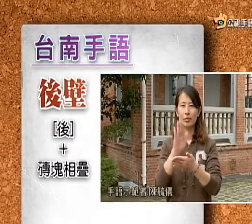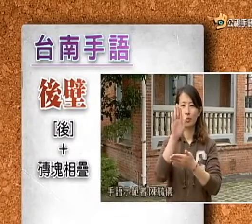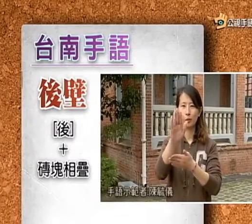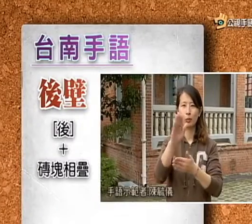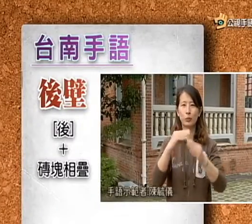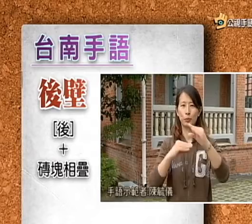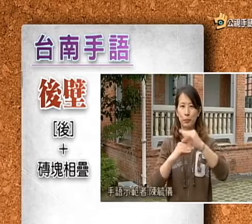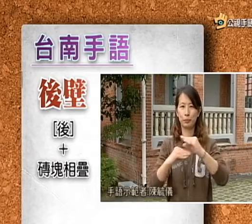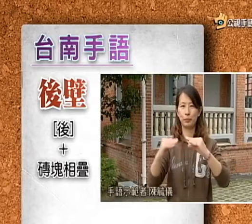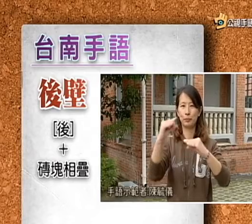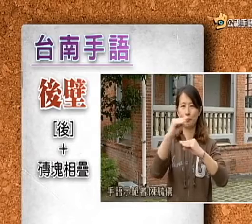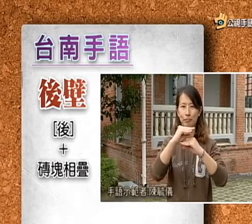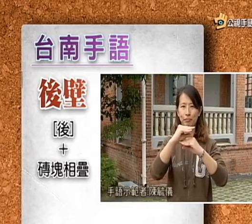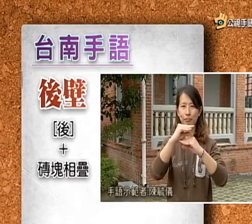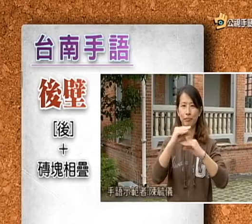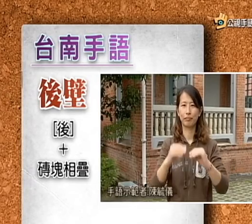后壁可以比